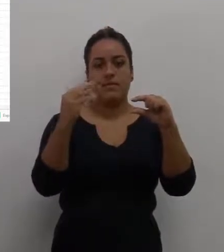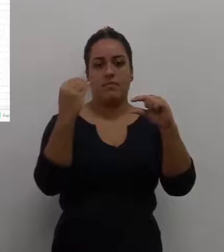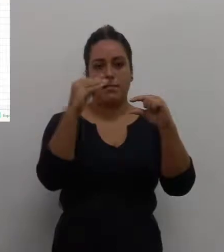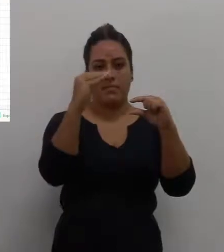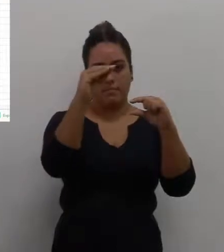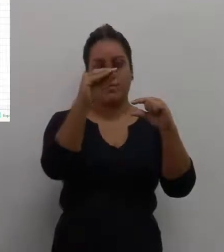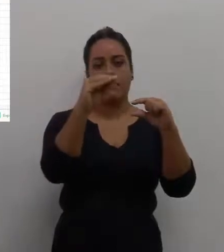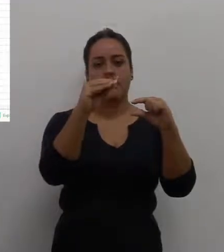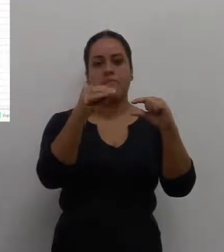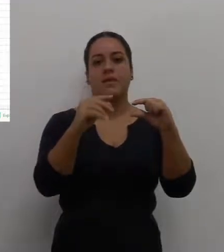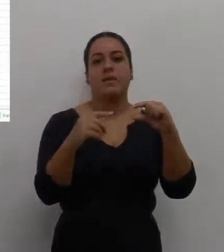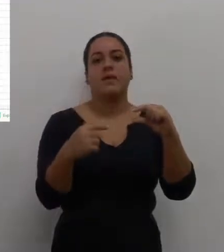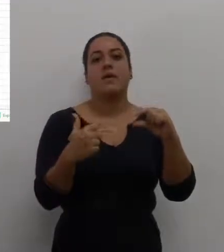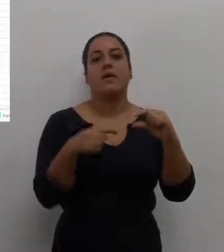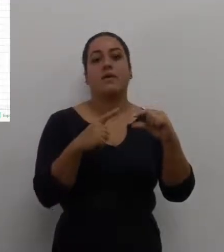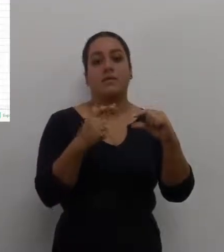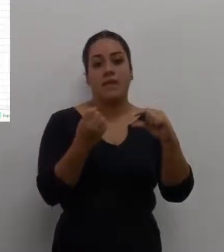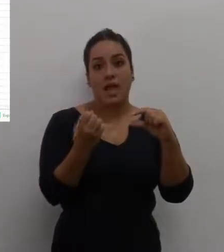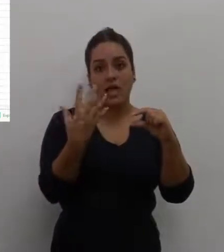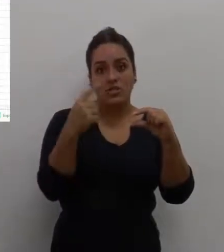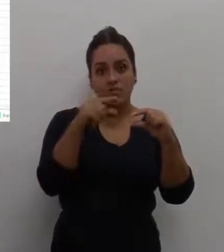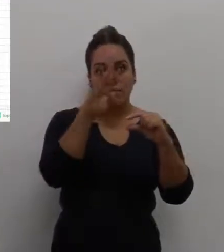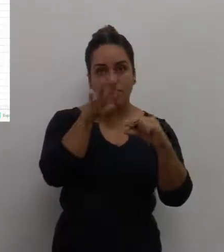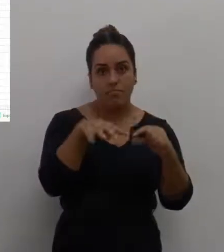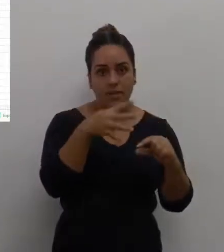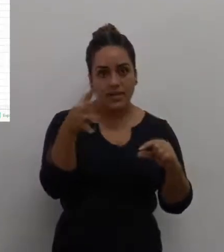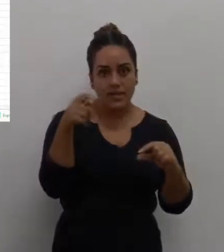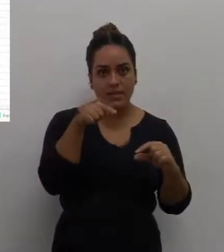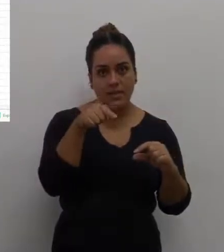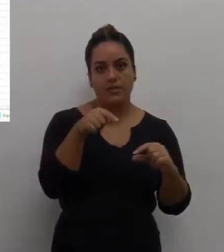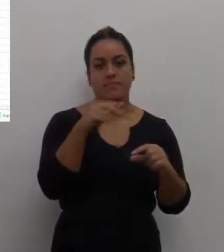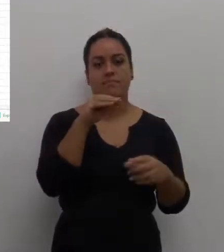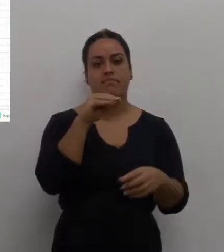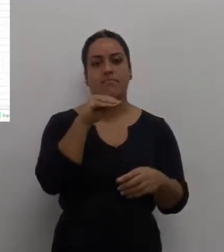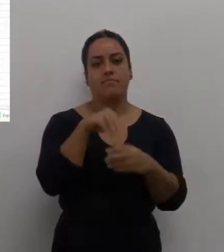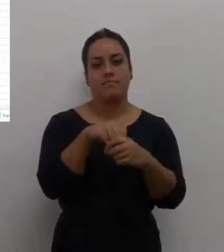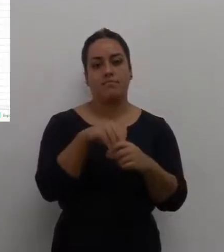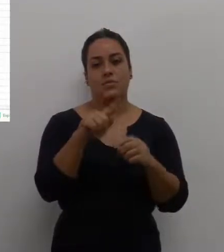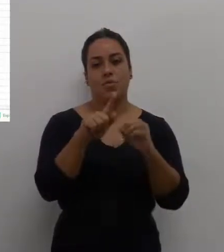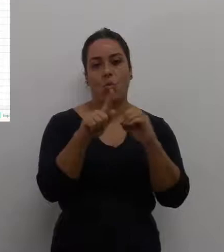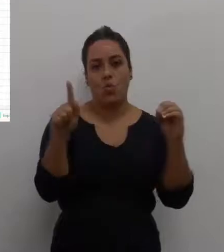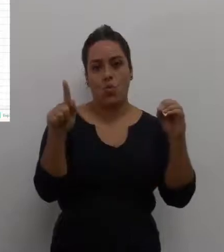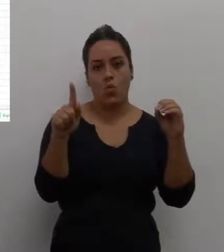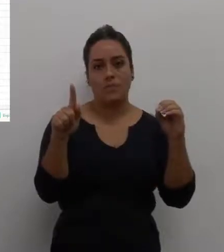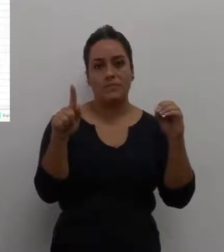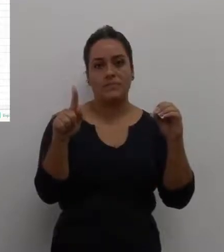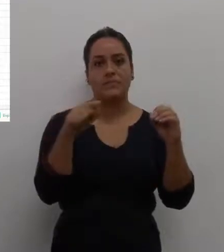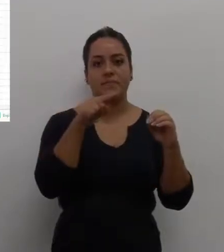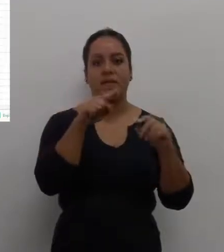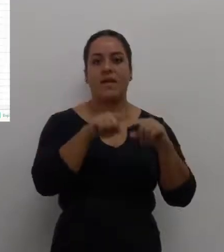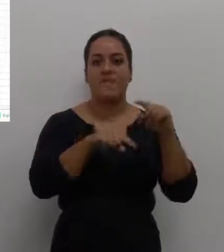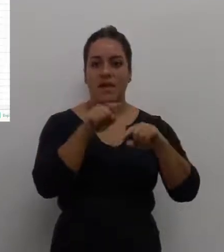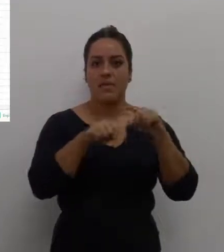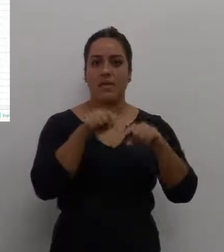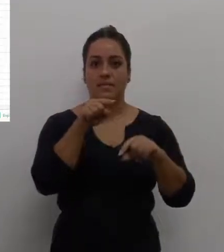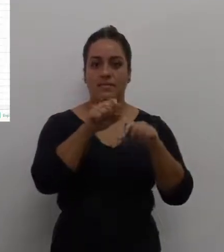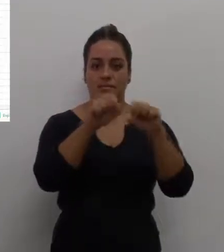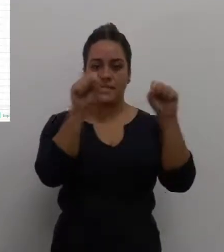vez. Correto? Não tem essa opção nativa no planilha, na planilha Google, nessa ferramenta,